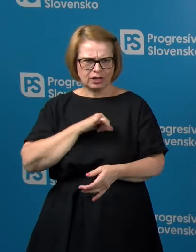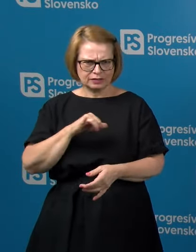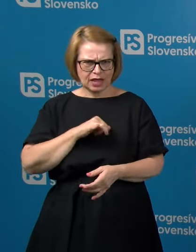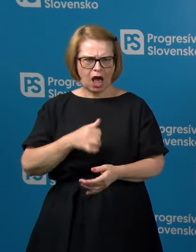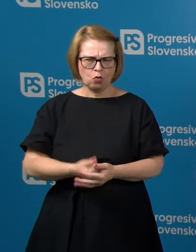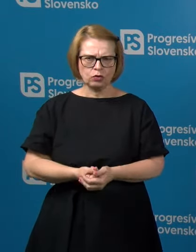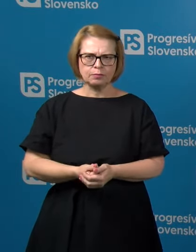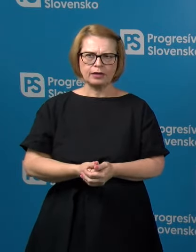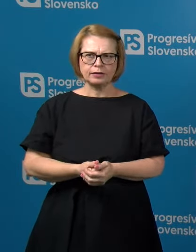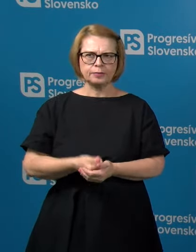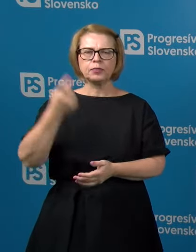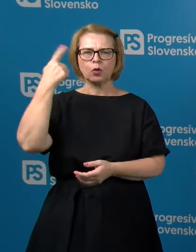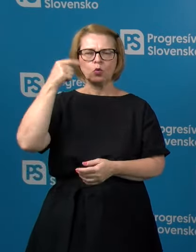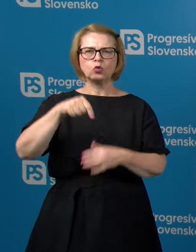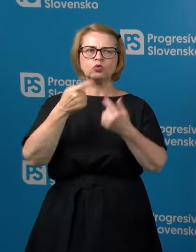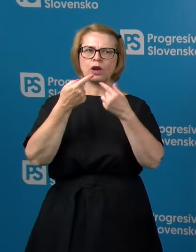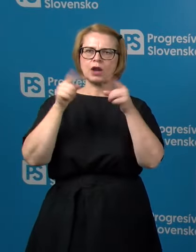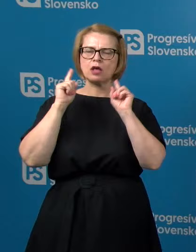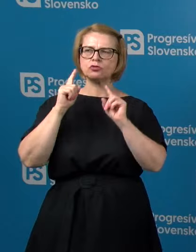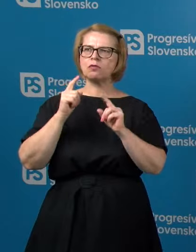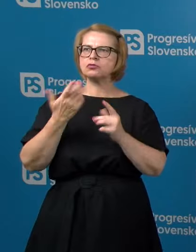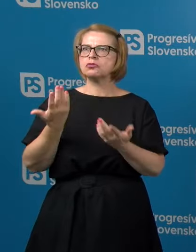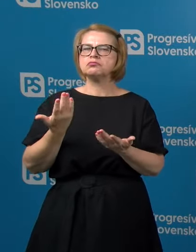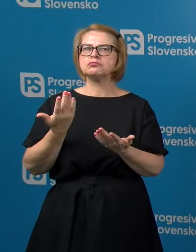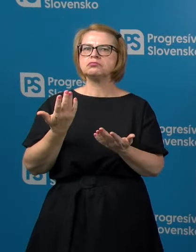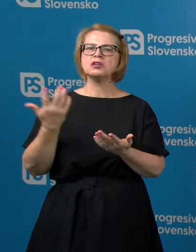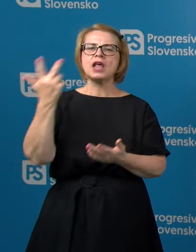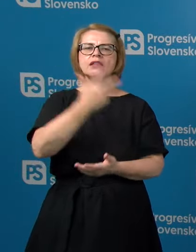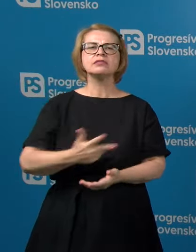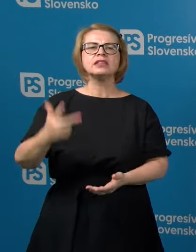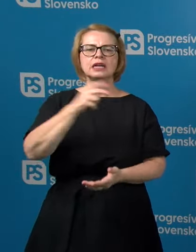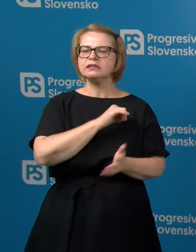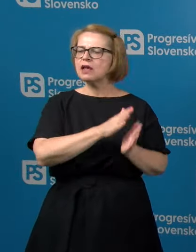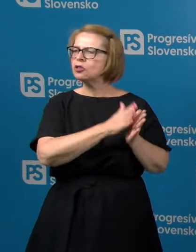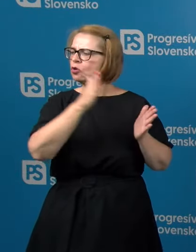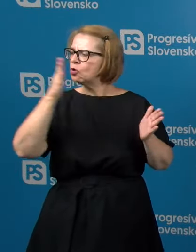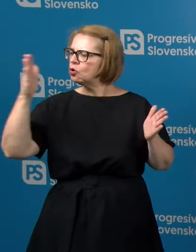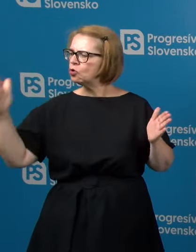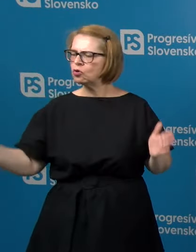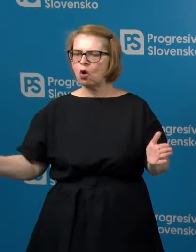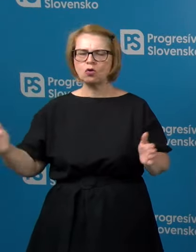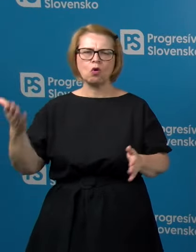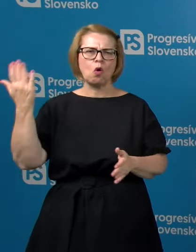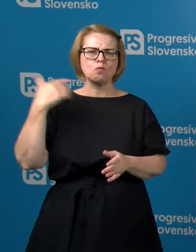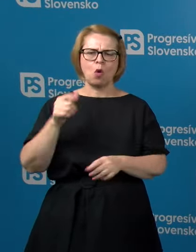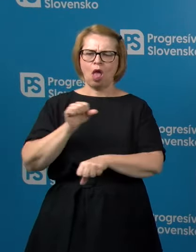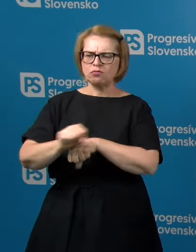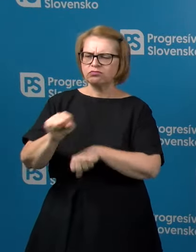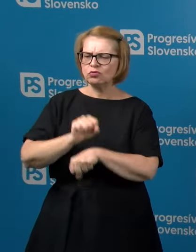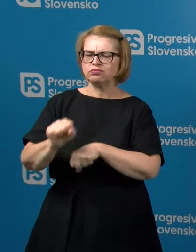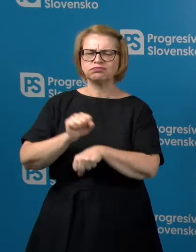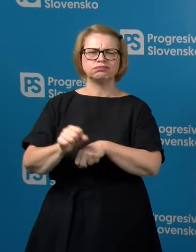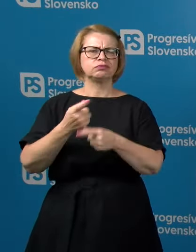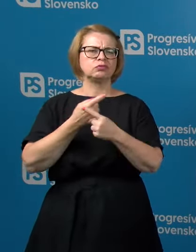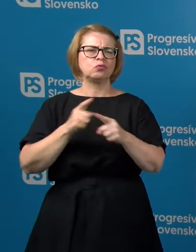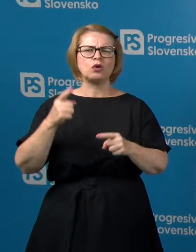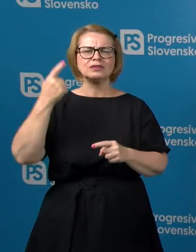Kultúra na Slovensku už čelila za posledných viac ako 30 rokov marginalizácii,